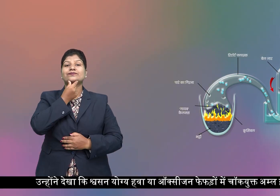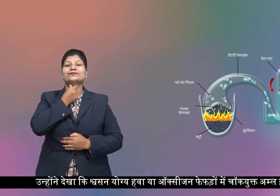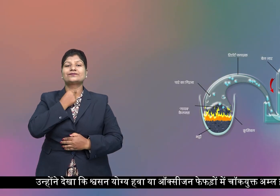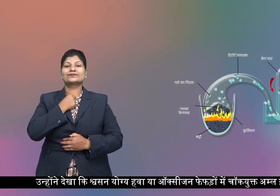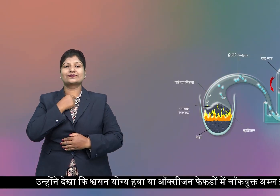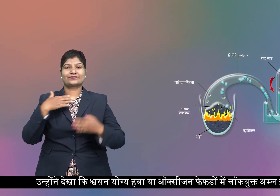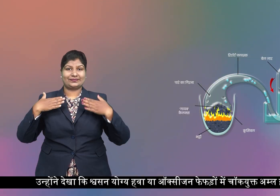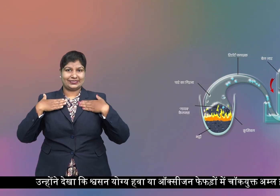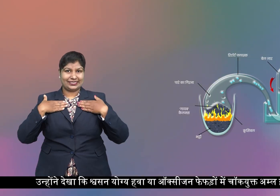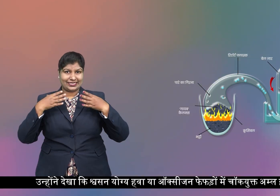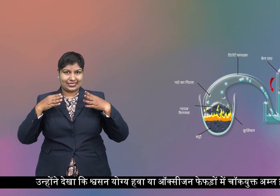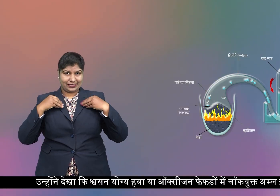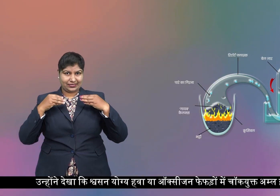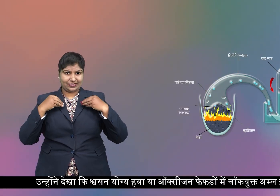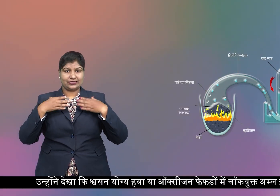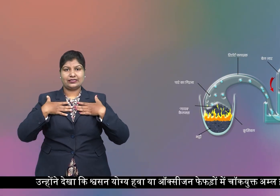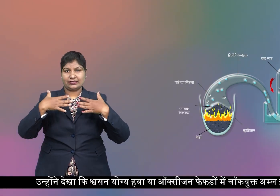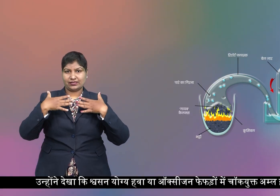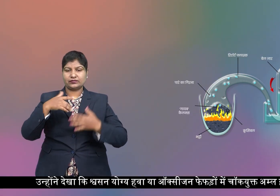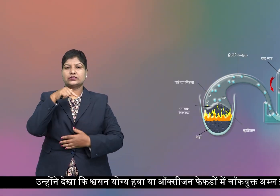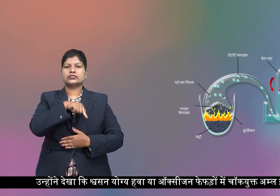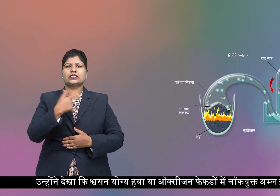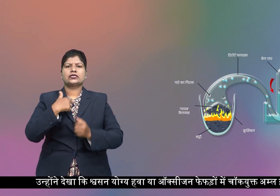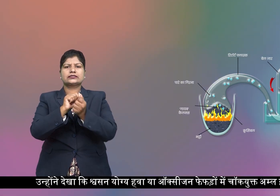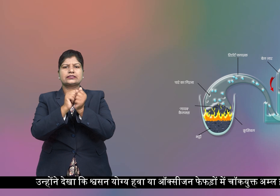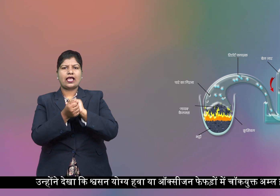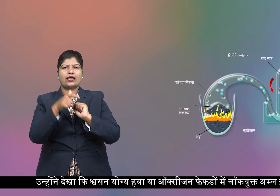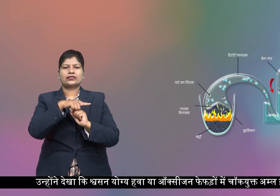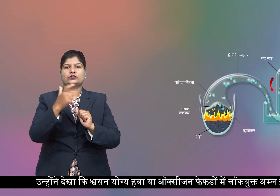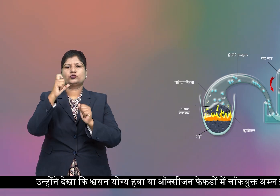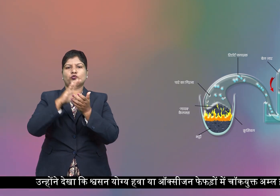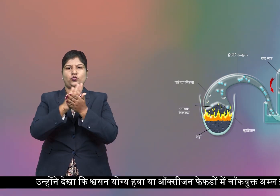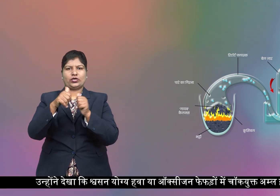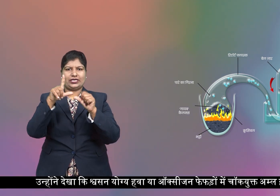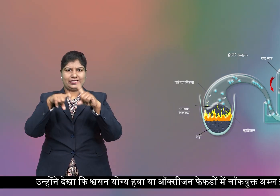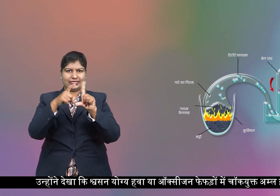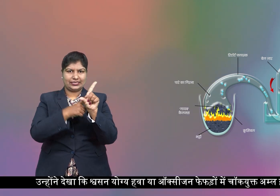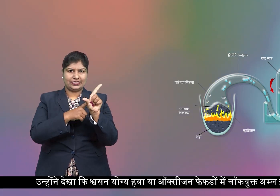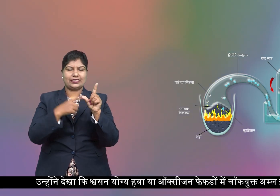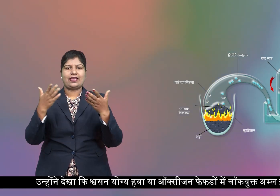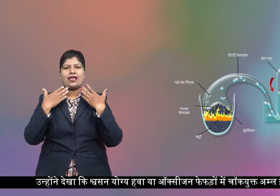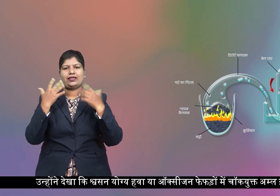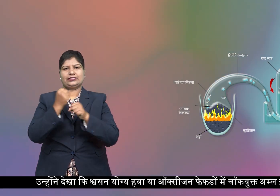फेफड़ों में चौकयुक्त अम्ल हवा में बदल जाती है।